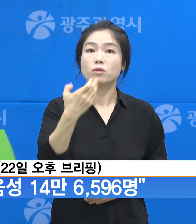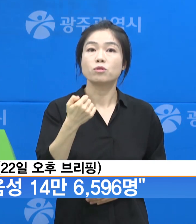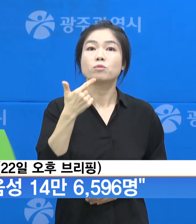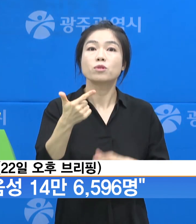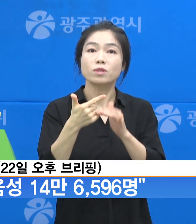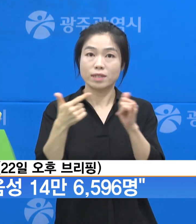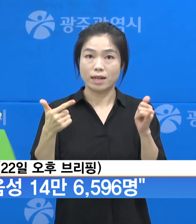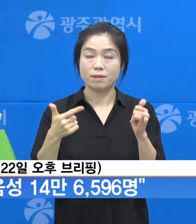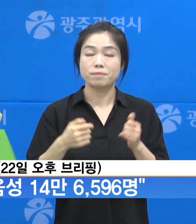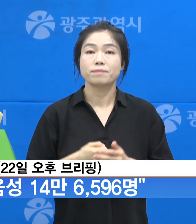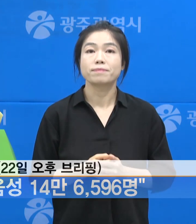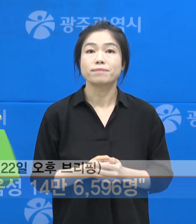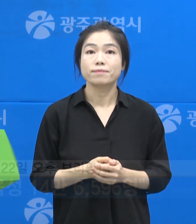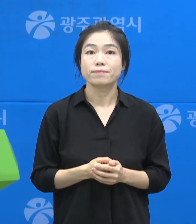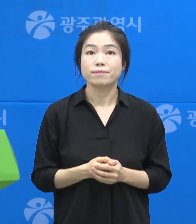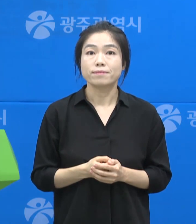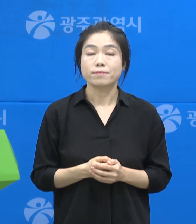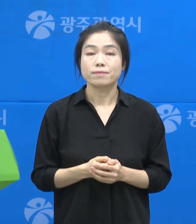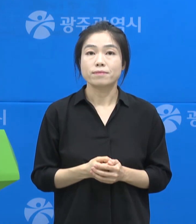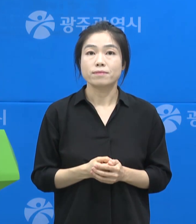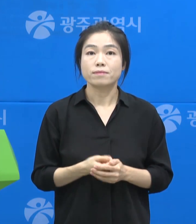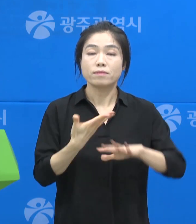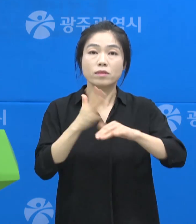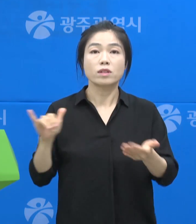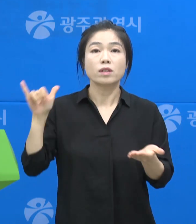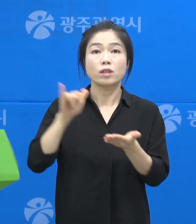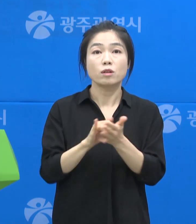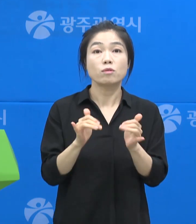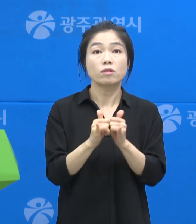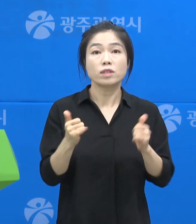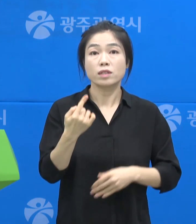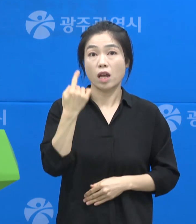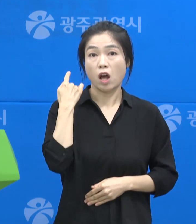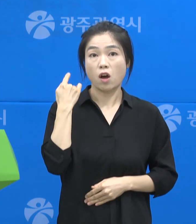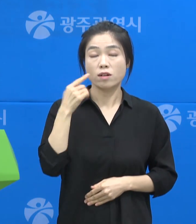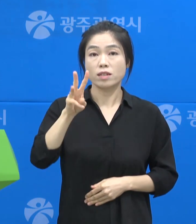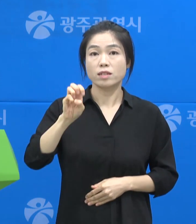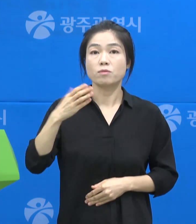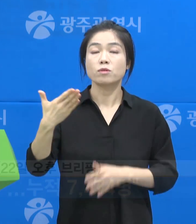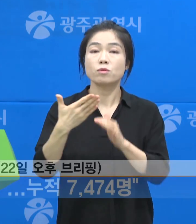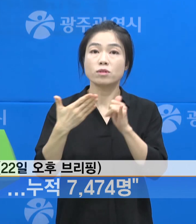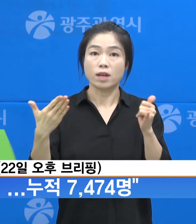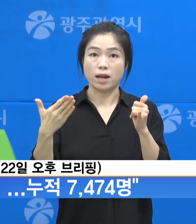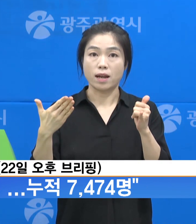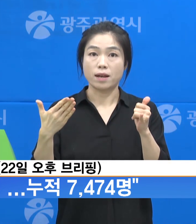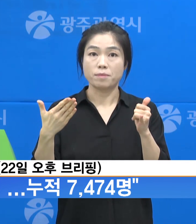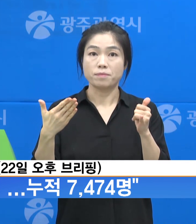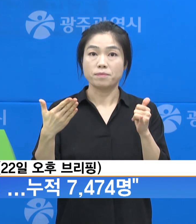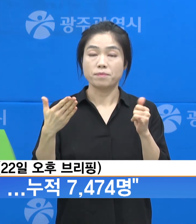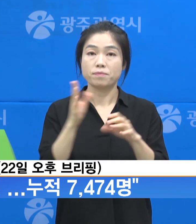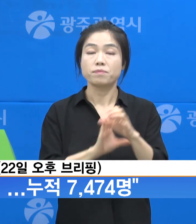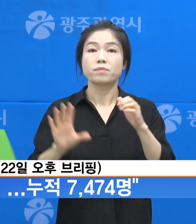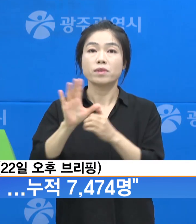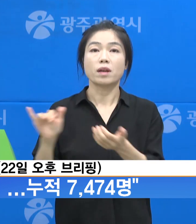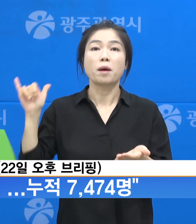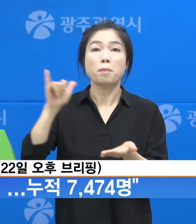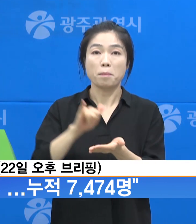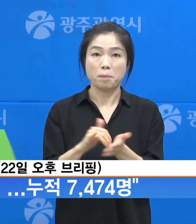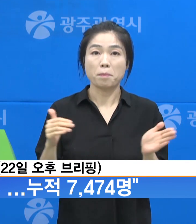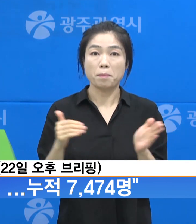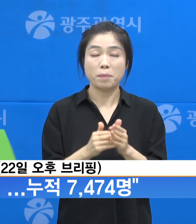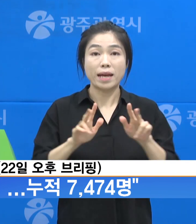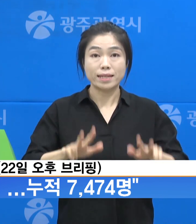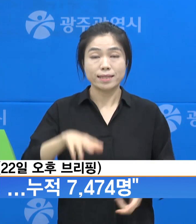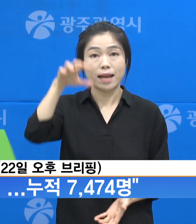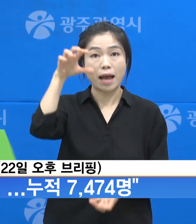14만 6596명입니다. 죄송합니다. 해외 입국자는 어제로 39명이 더 들어왔으며